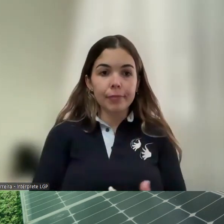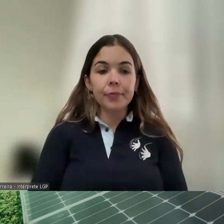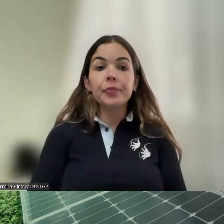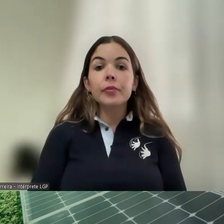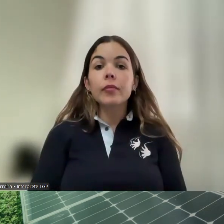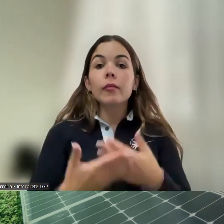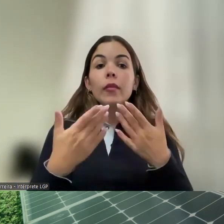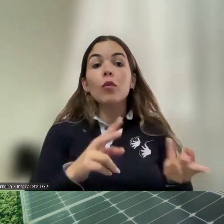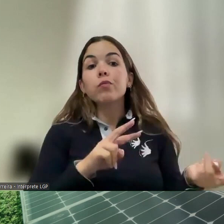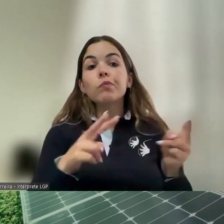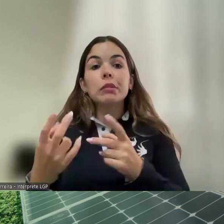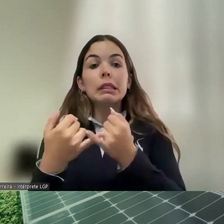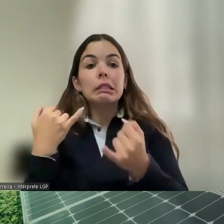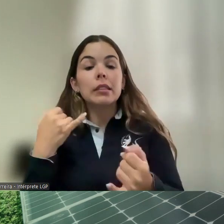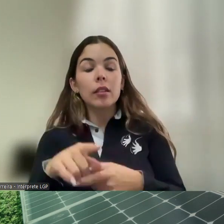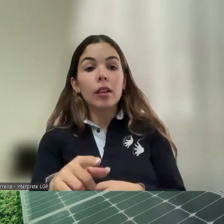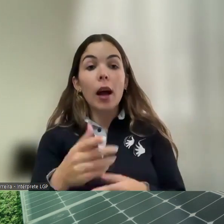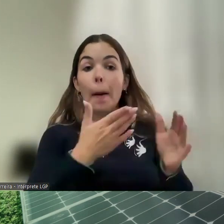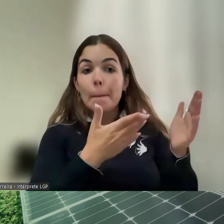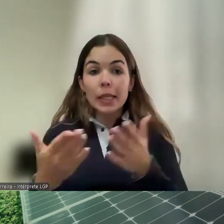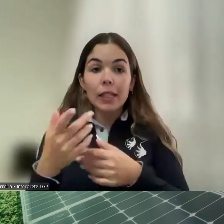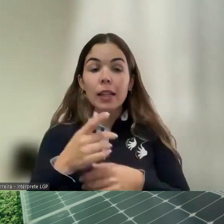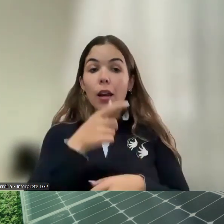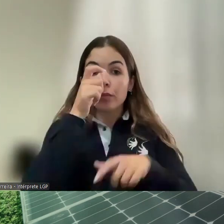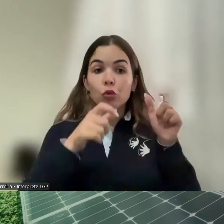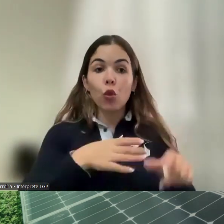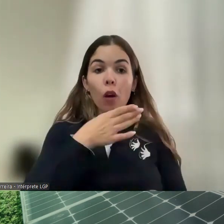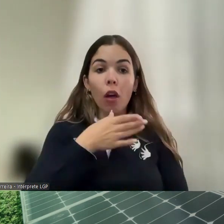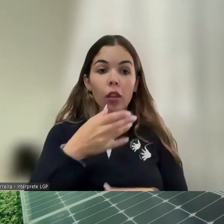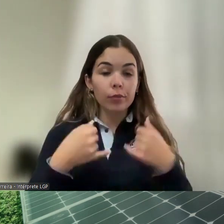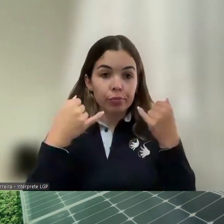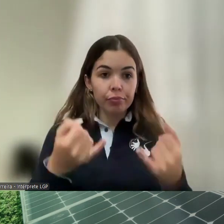Passo já de imediato a apresentar os nossos oradores.